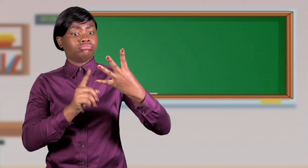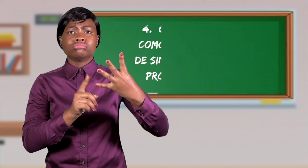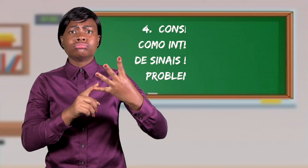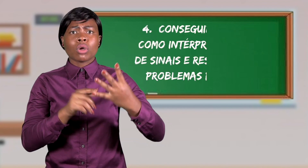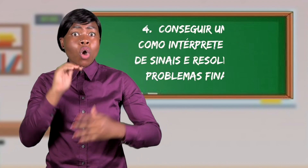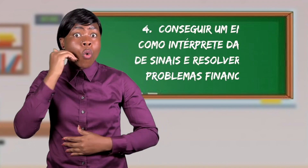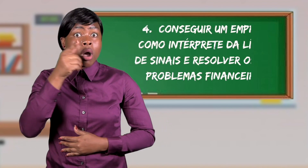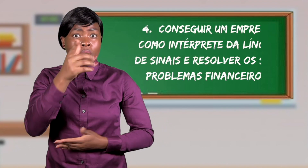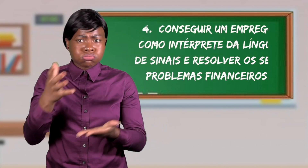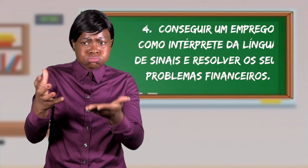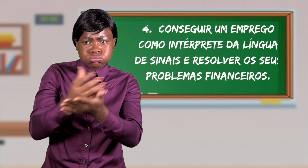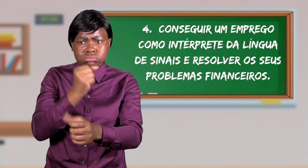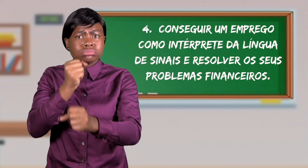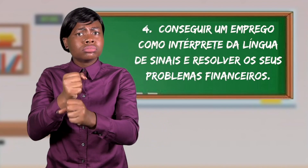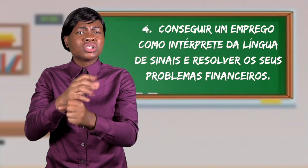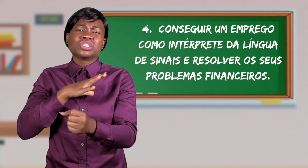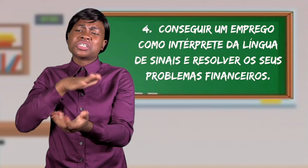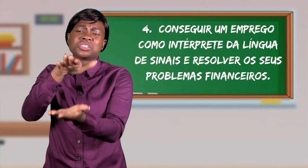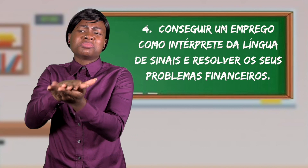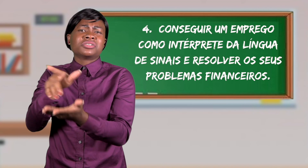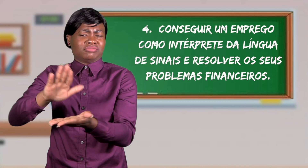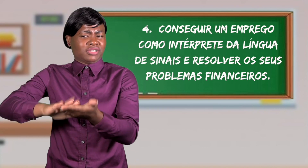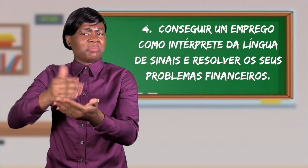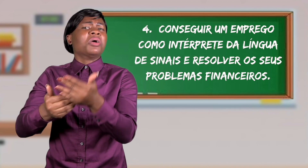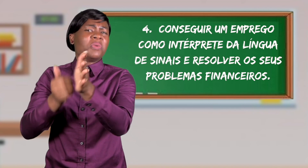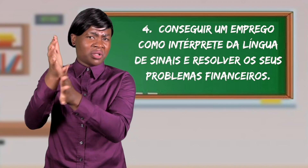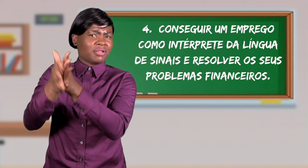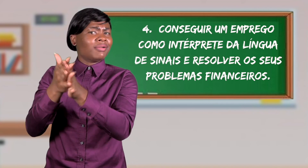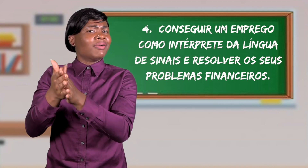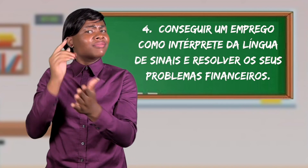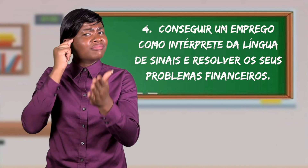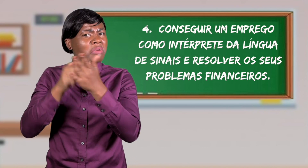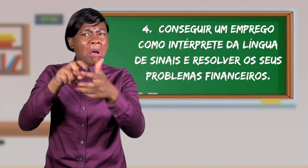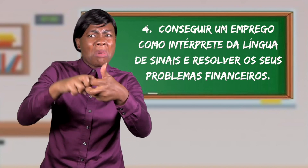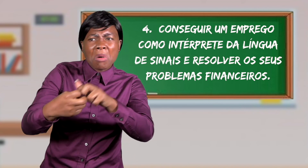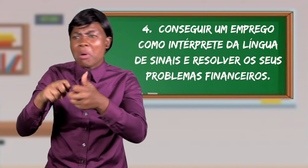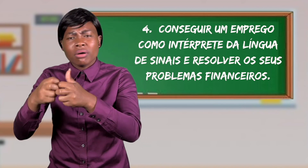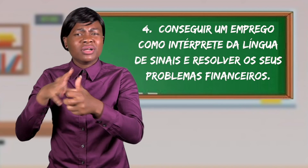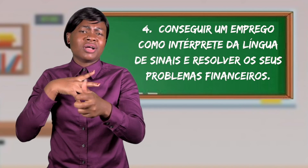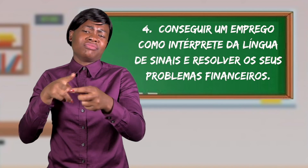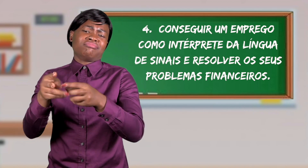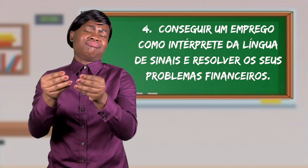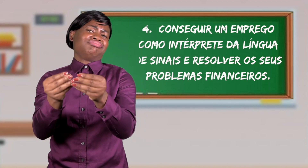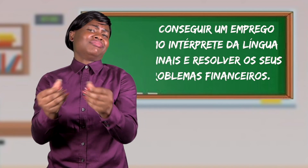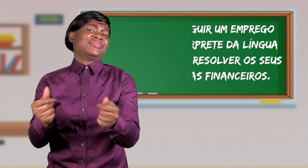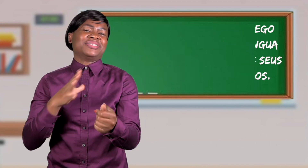4. Conseguir um emprego como intérprete da língua de sinais e resolver os seus problemas financeiros.